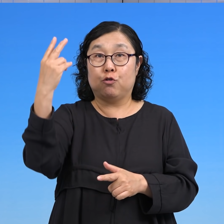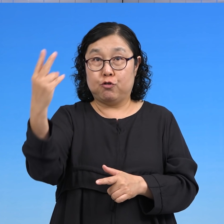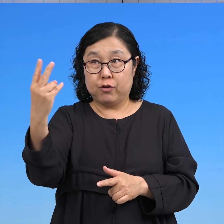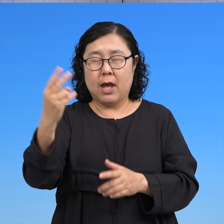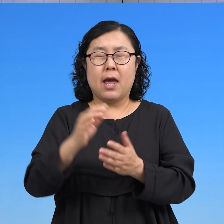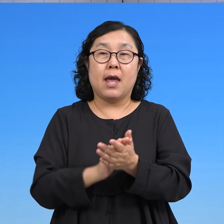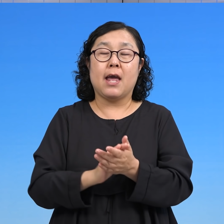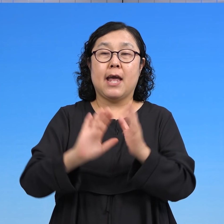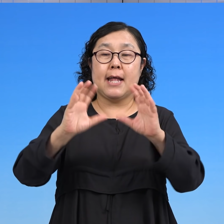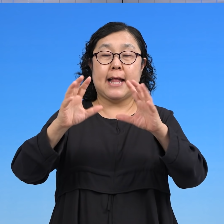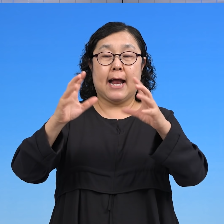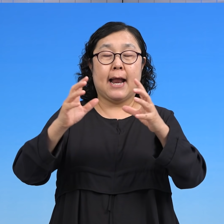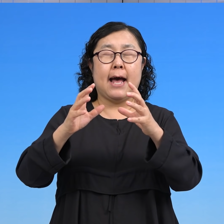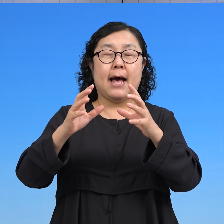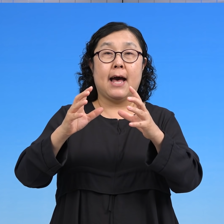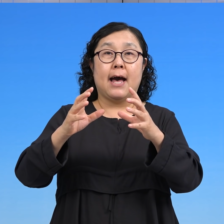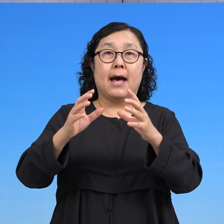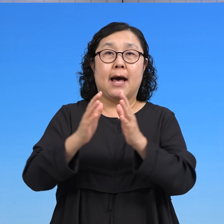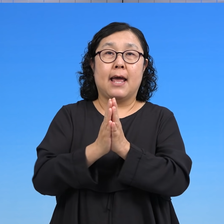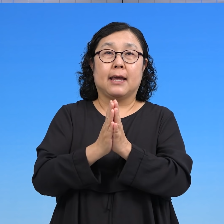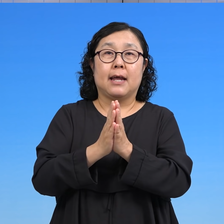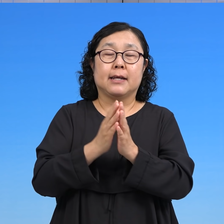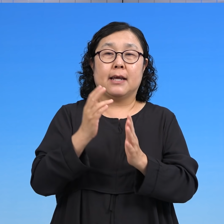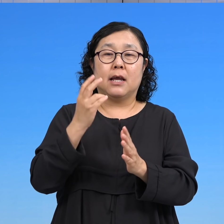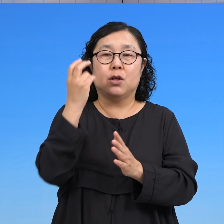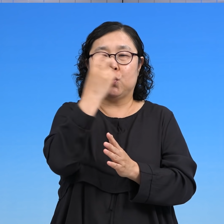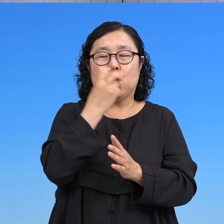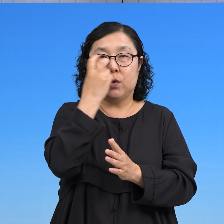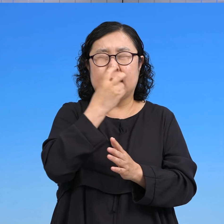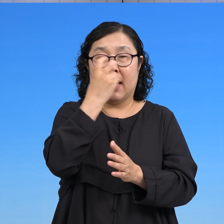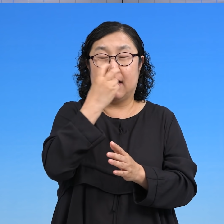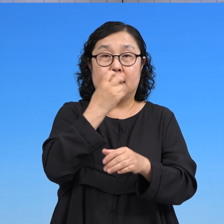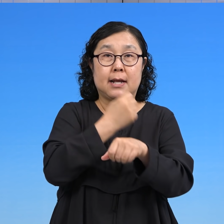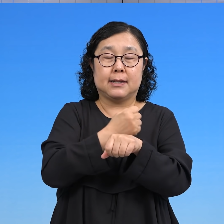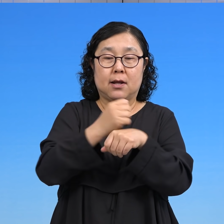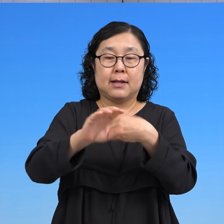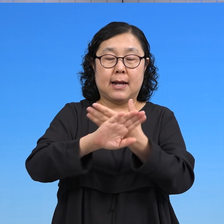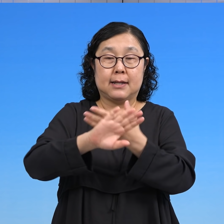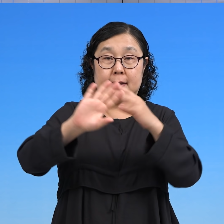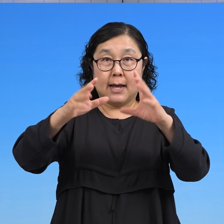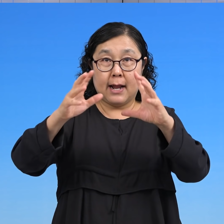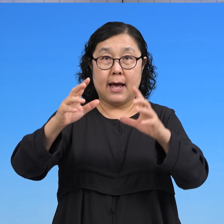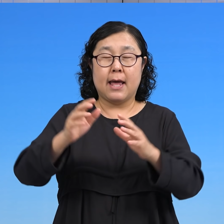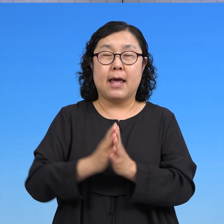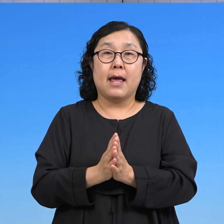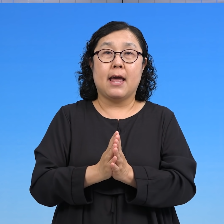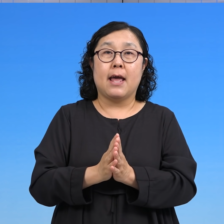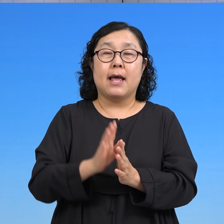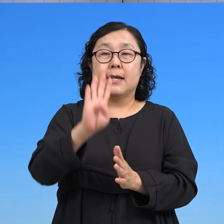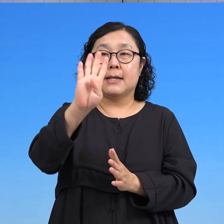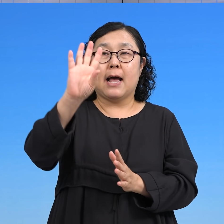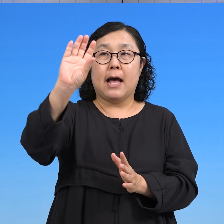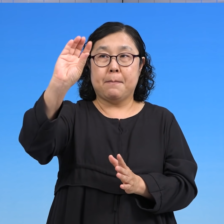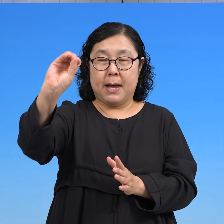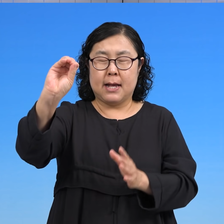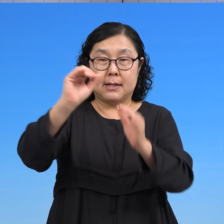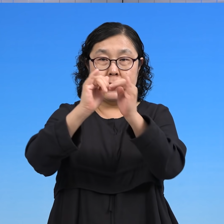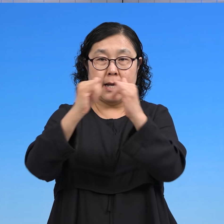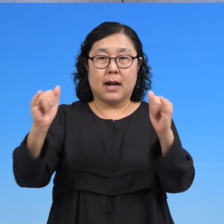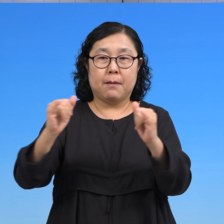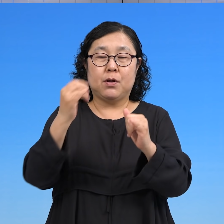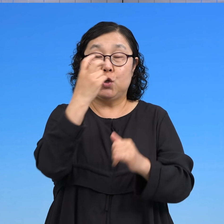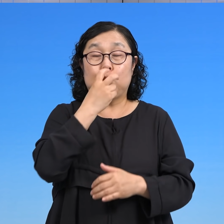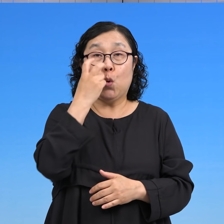뭐 우리나라도 포함이 되어 있겠죠. 영어를 쓰지 않는 외국인들 102개 국가에 무려 4만